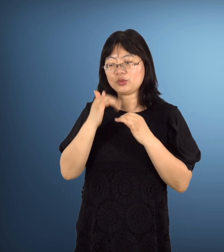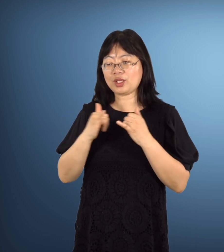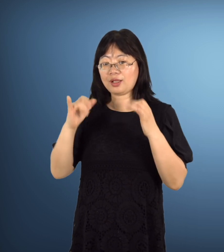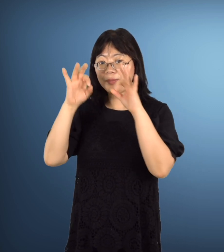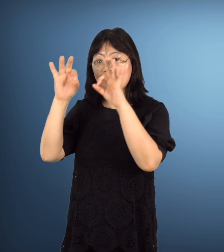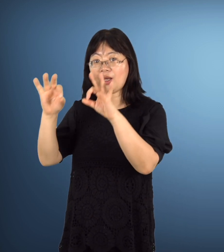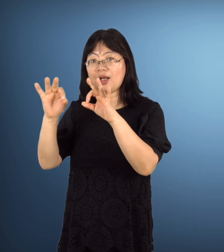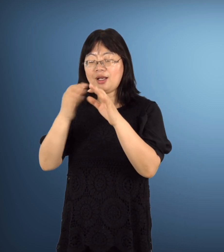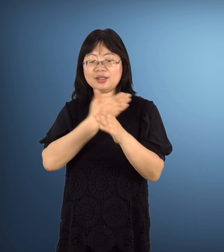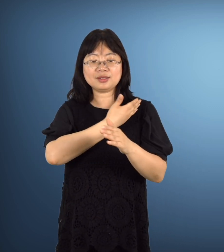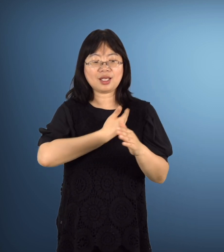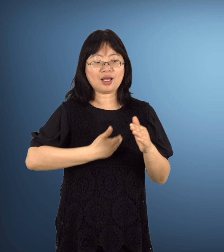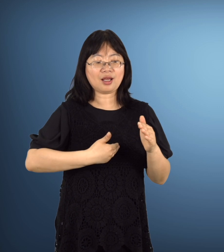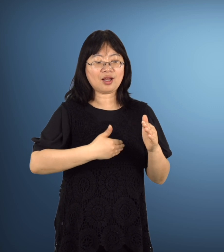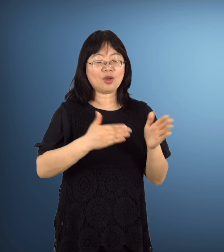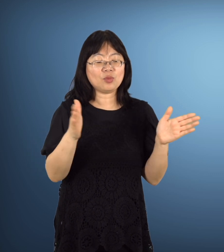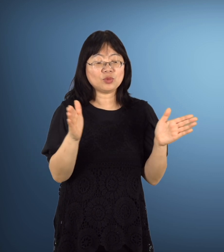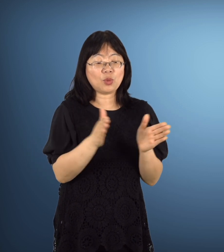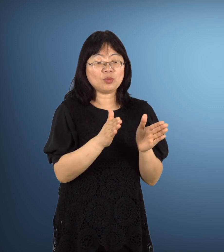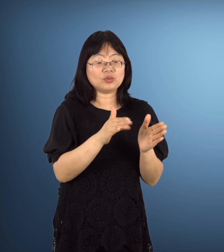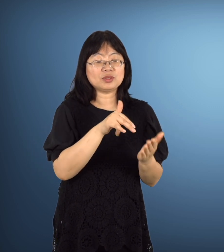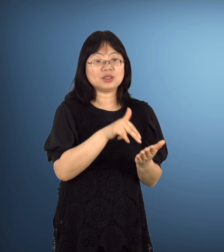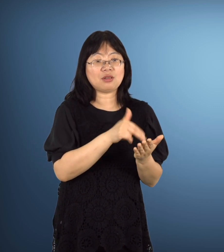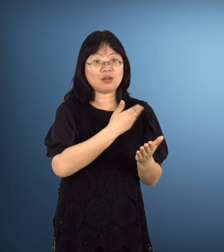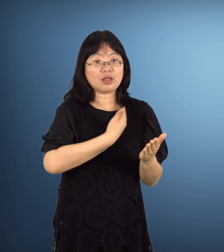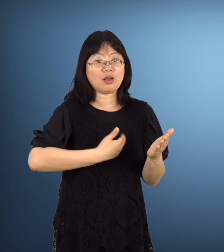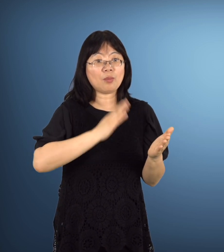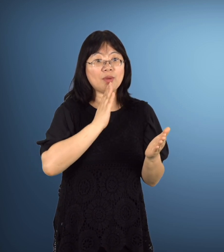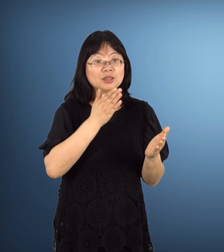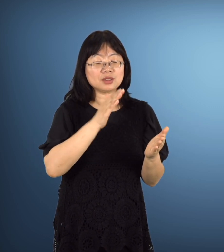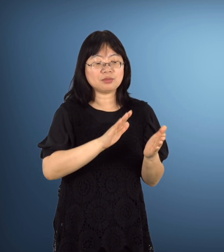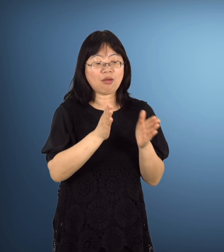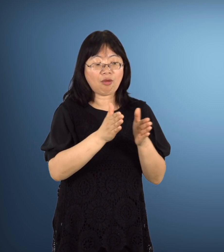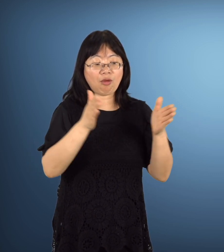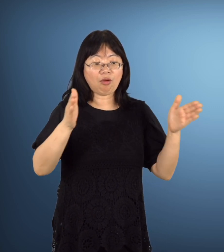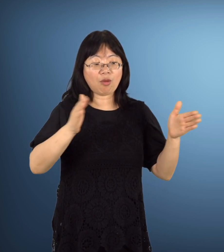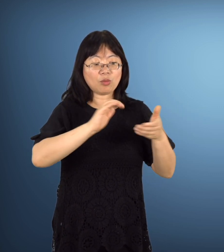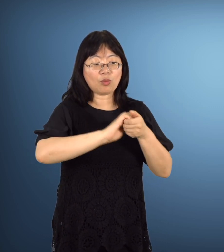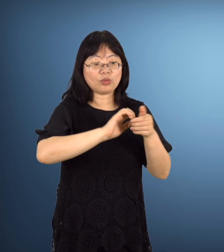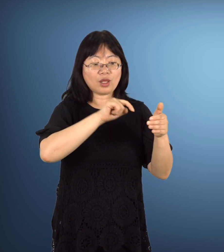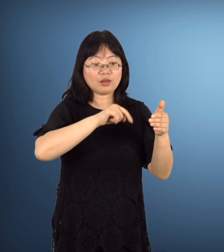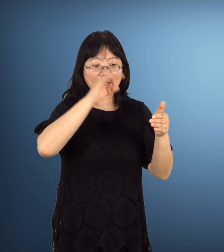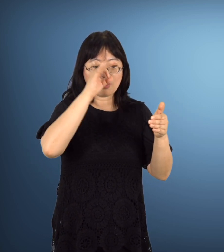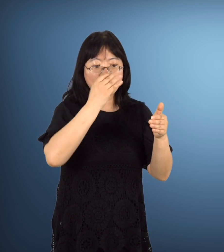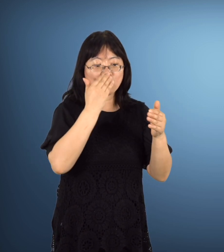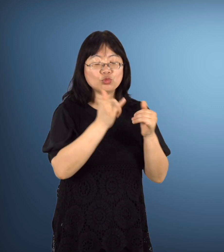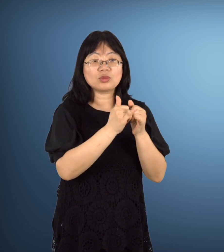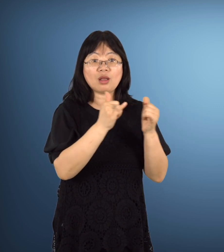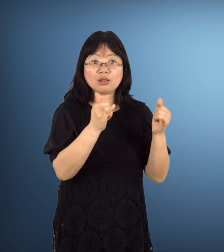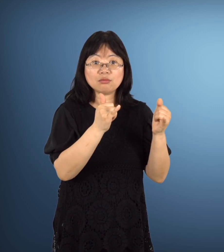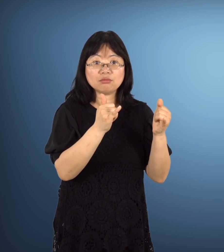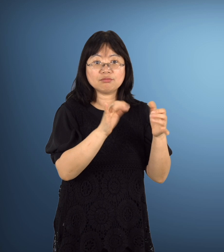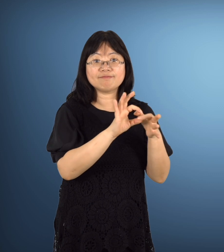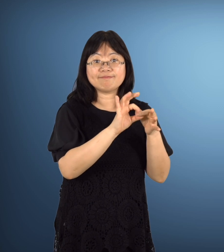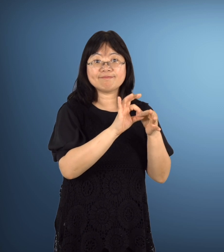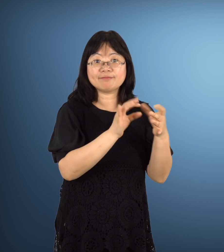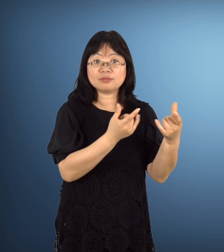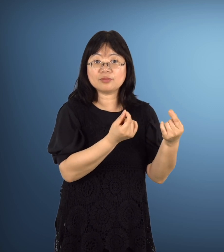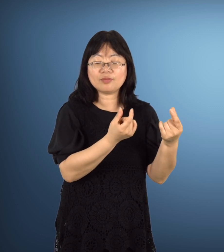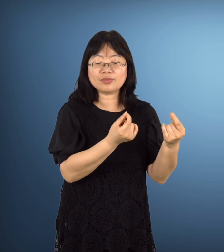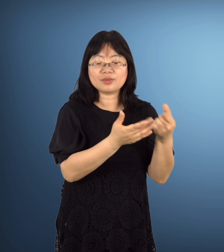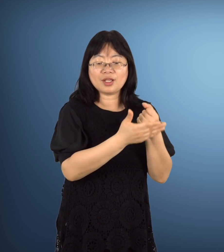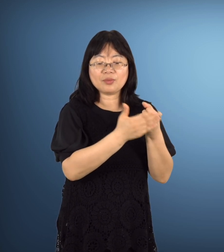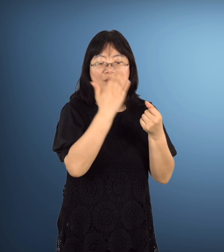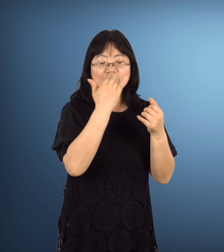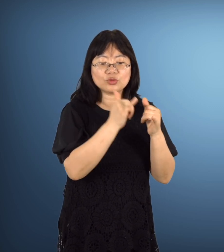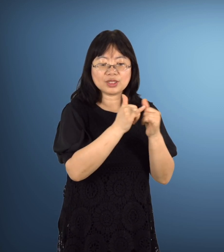유대인들은, 자, 제자들도 좁은 범위에서는 제자지만 넓은 범주에서는 유대인군에 속합니다.